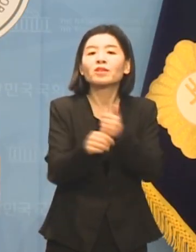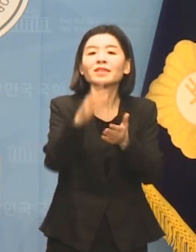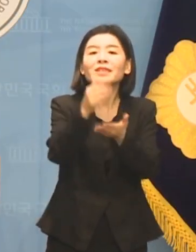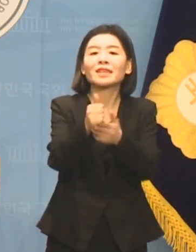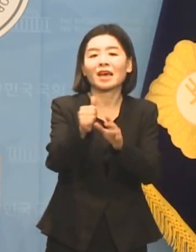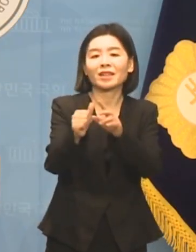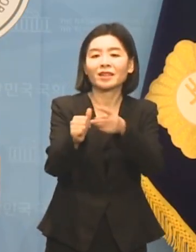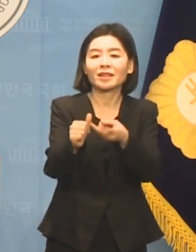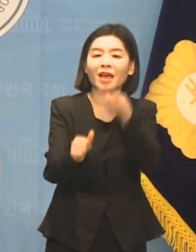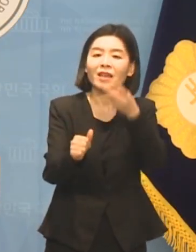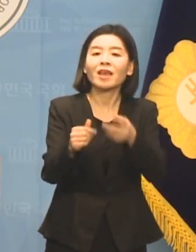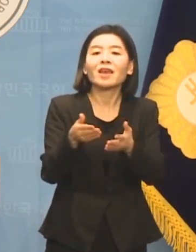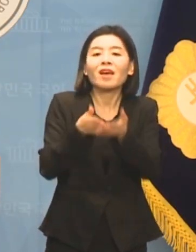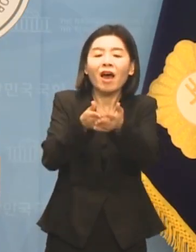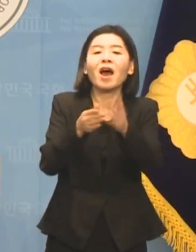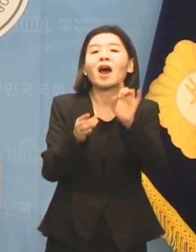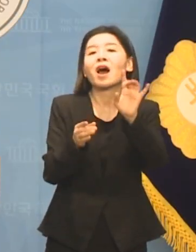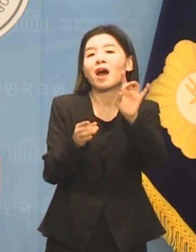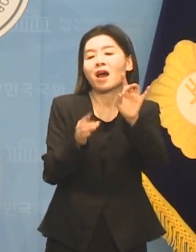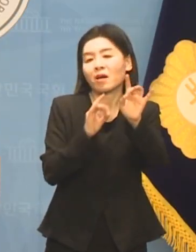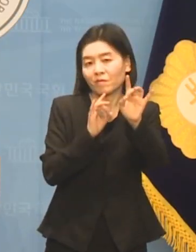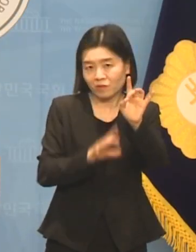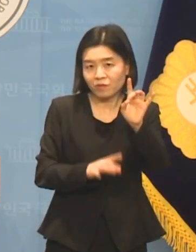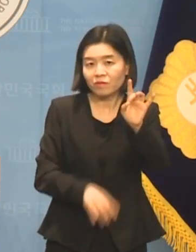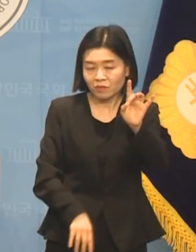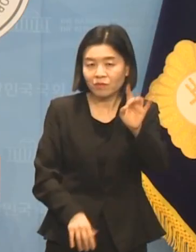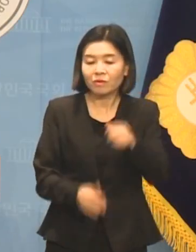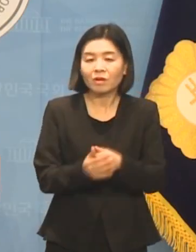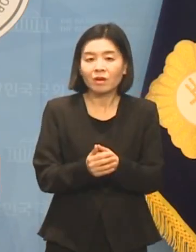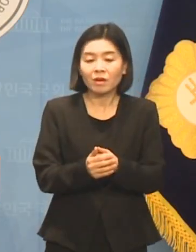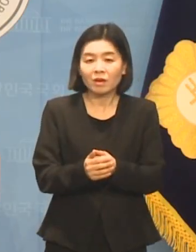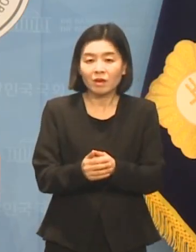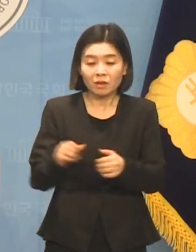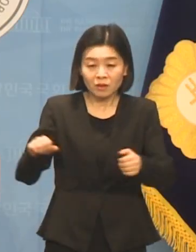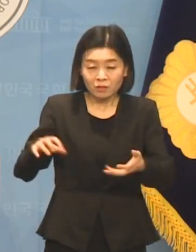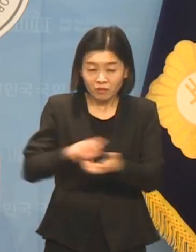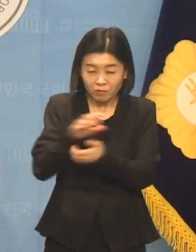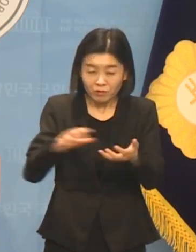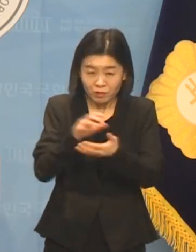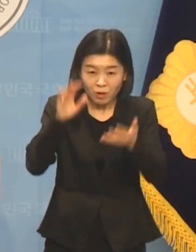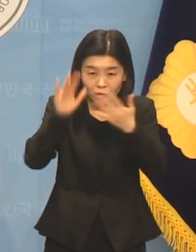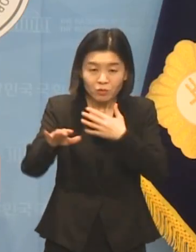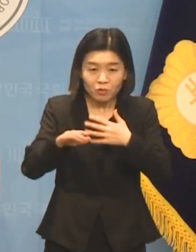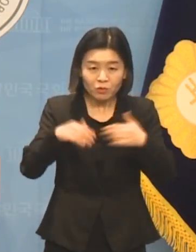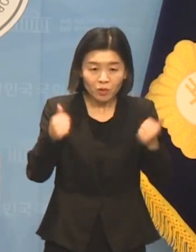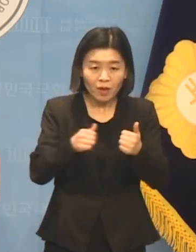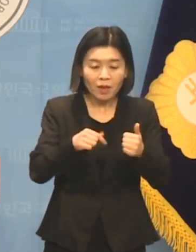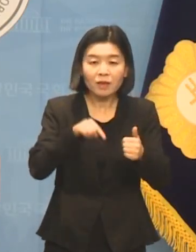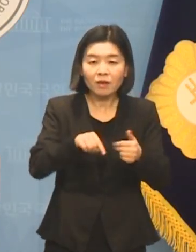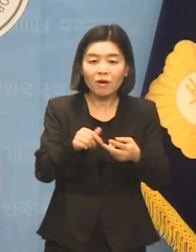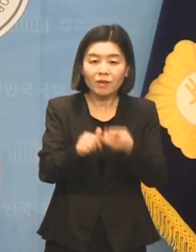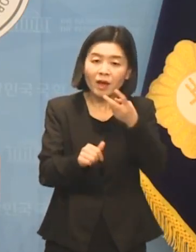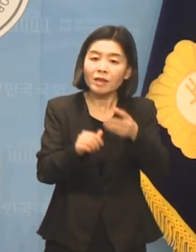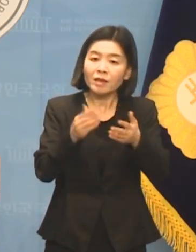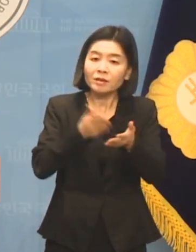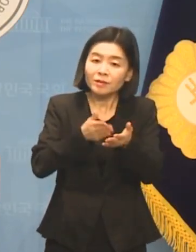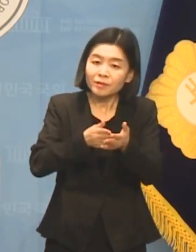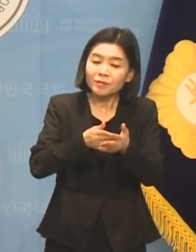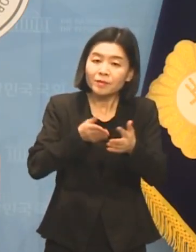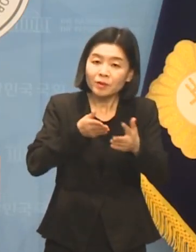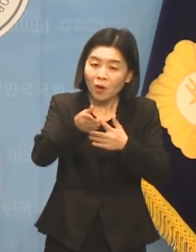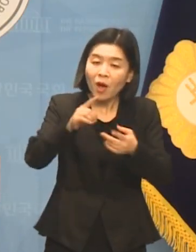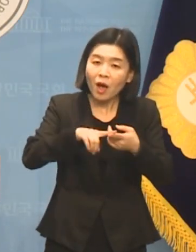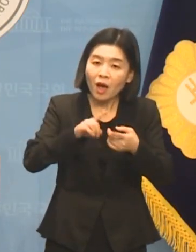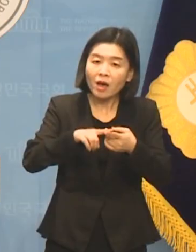단 한 건입니다. 내란 이후 8건의 탄핵안이 국회에서 처리되었고, 이 중 4건은 내란 공범에